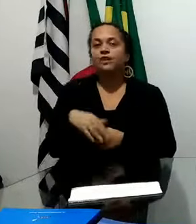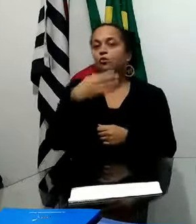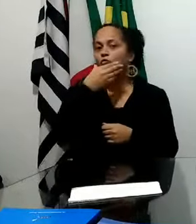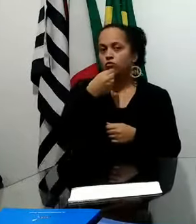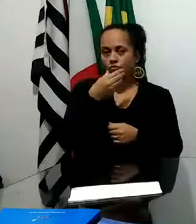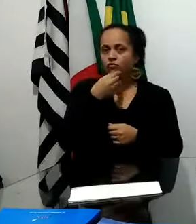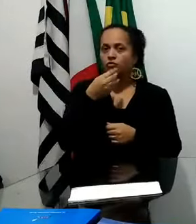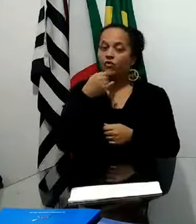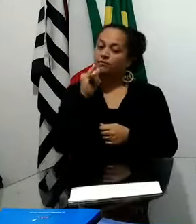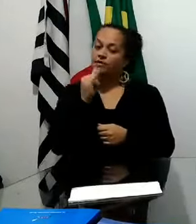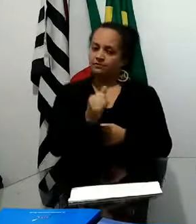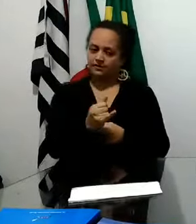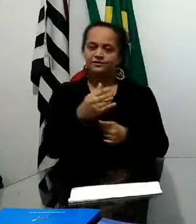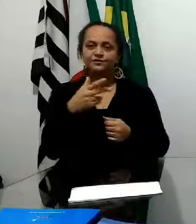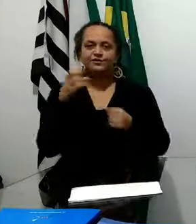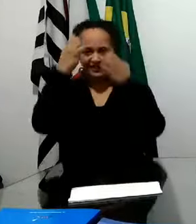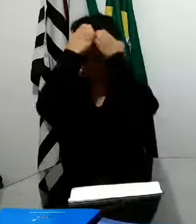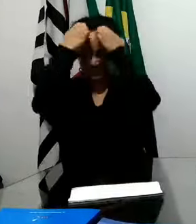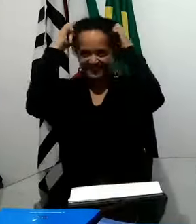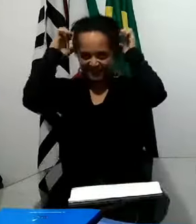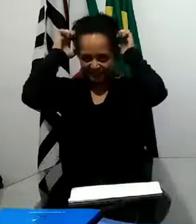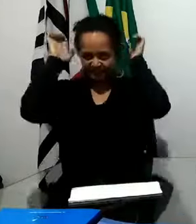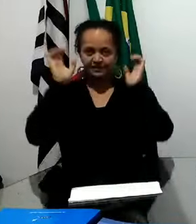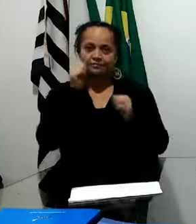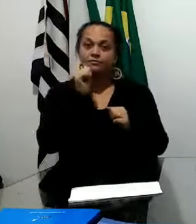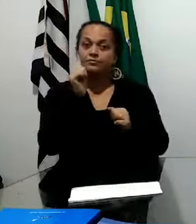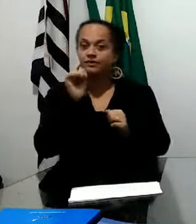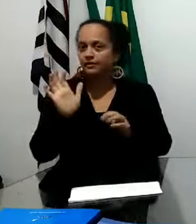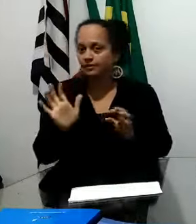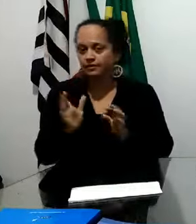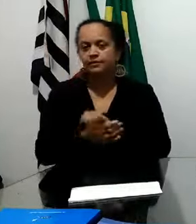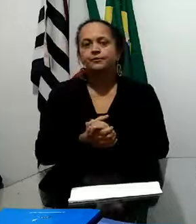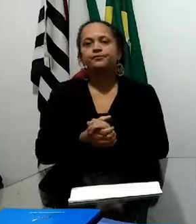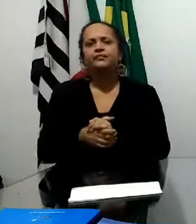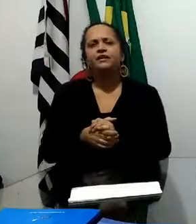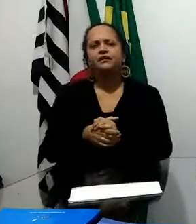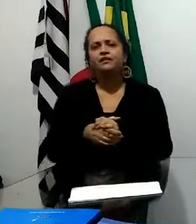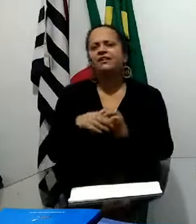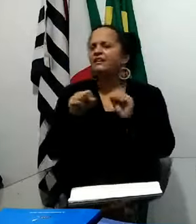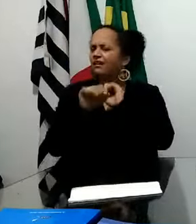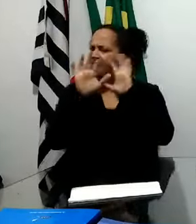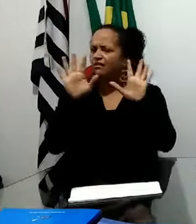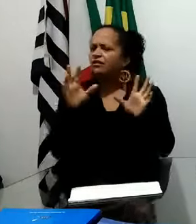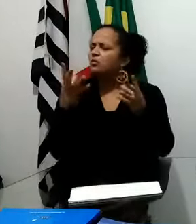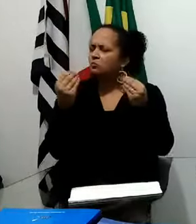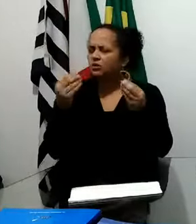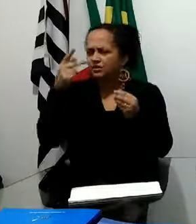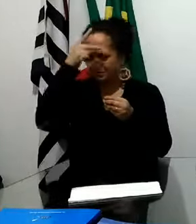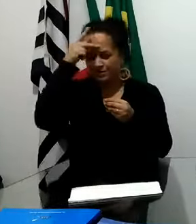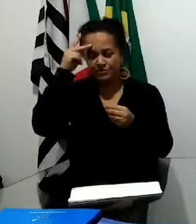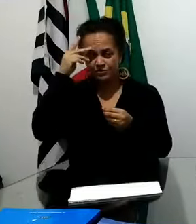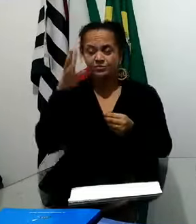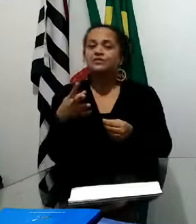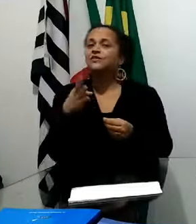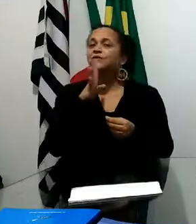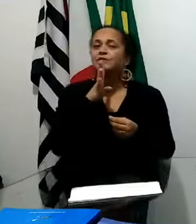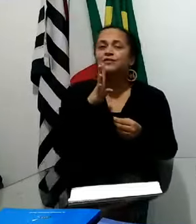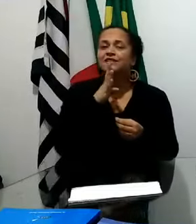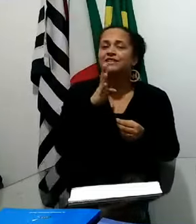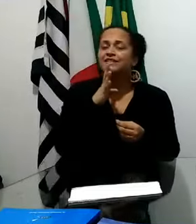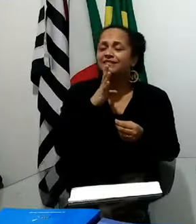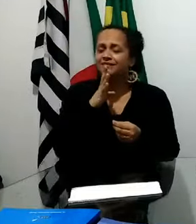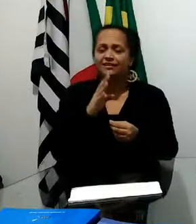é lógico, eu não vou entrar no contexto geral da história de Esther, muitos já conhecem essa história. Se você não conhece, leia o livro de Esther,